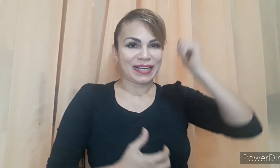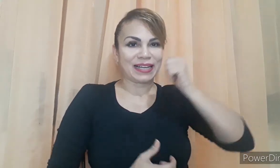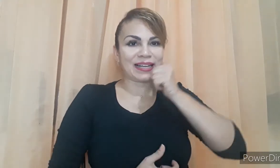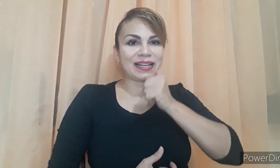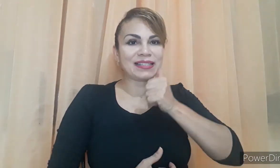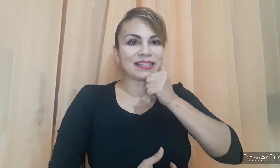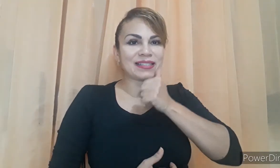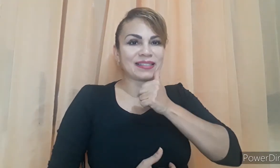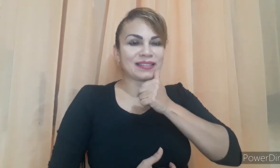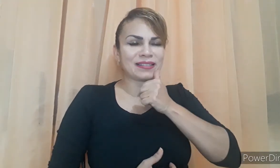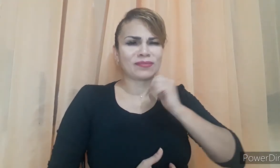macacas